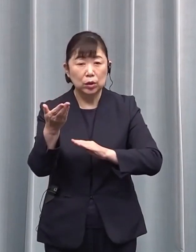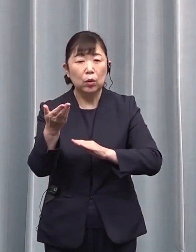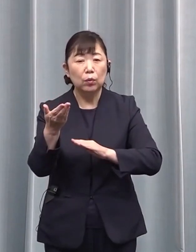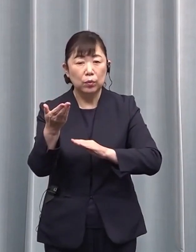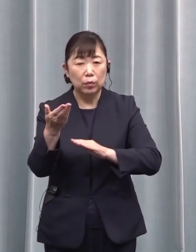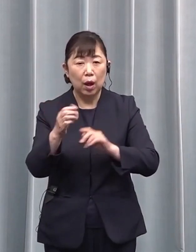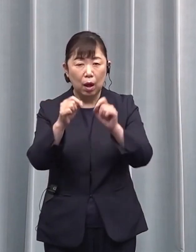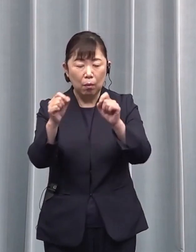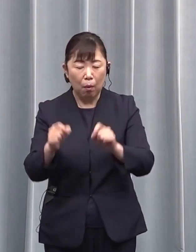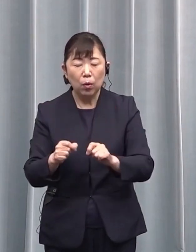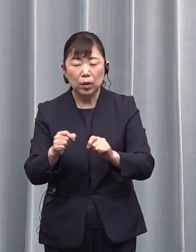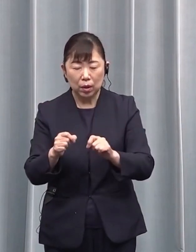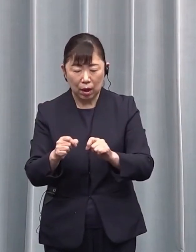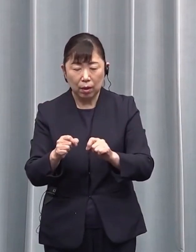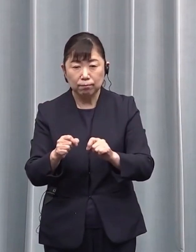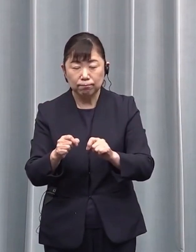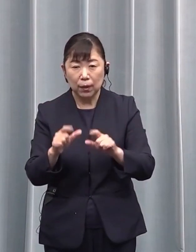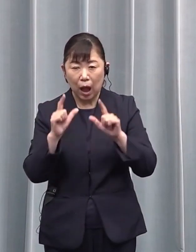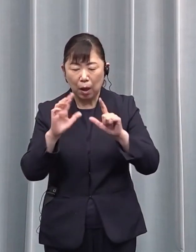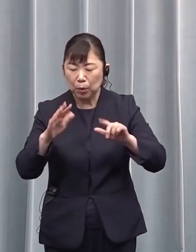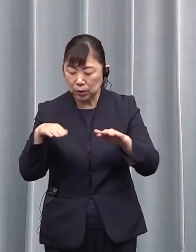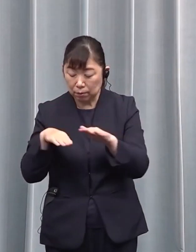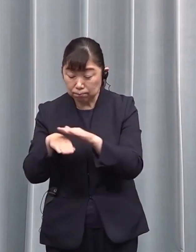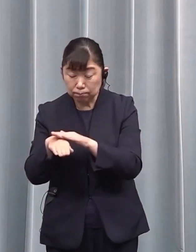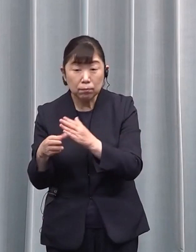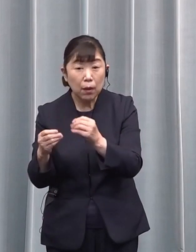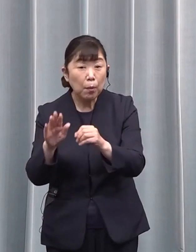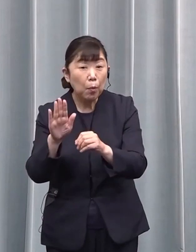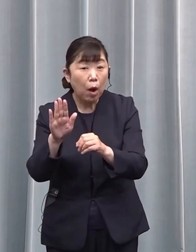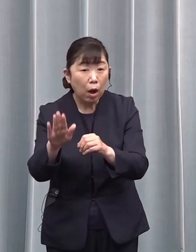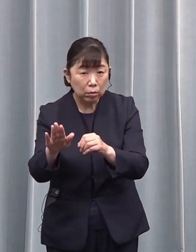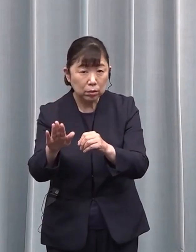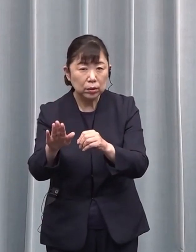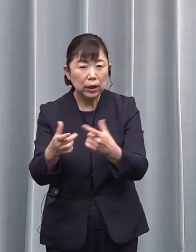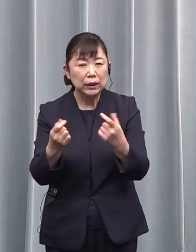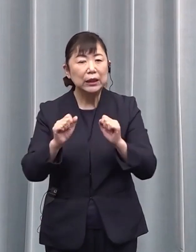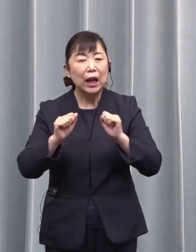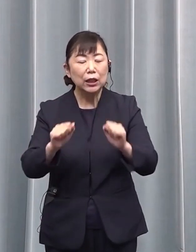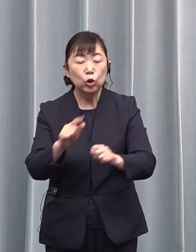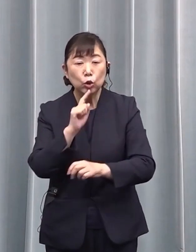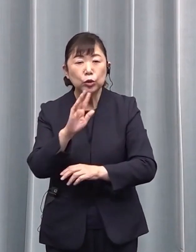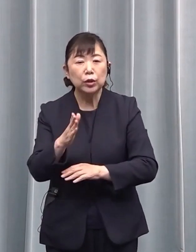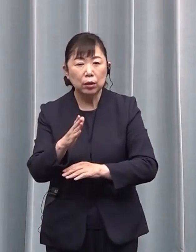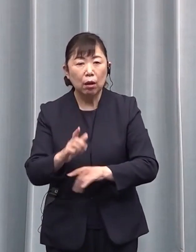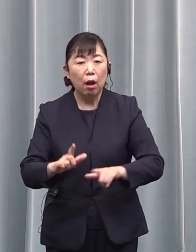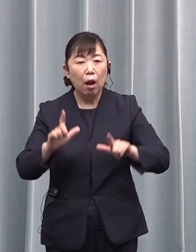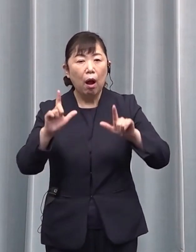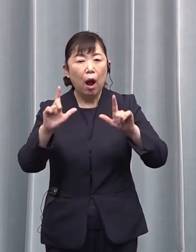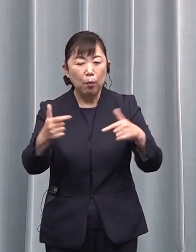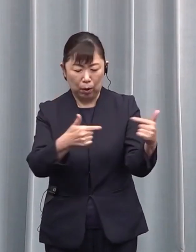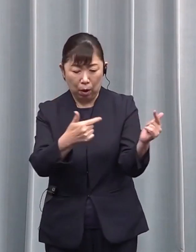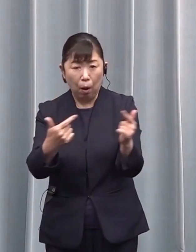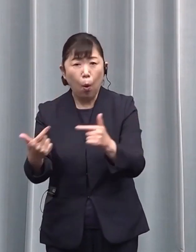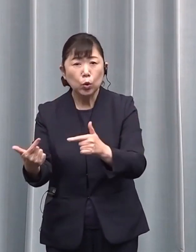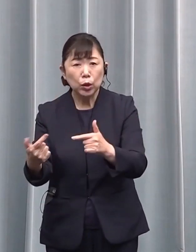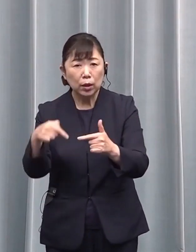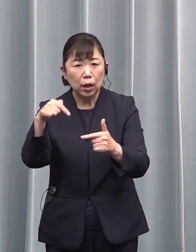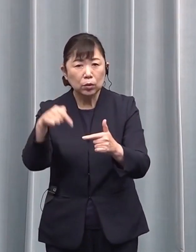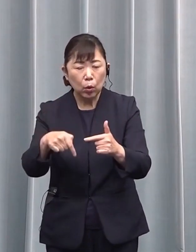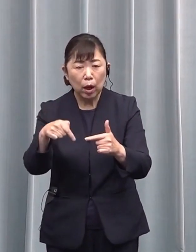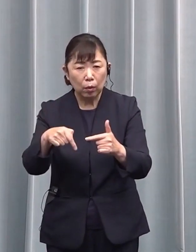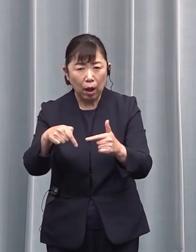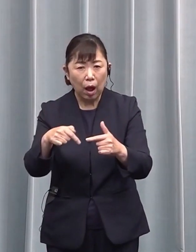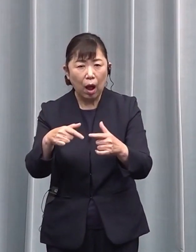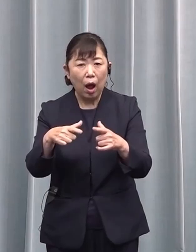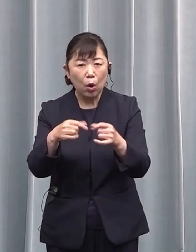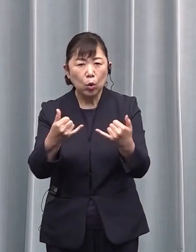を発表せず放置してたというものも出てきました。しっかりやると言いつつ、発表はそれだけ遅れていること自体、国民が非常